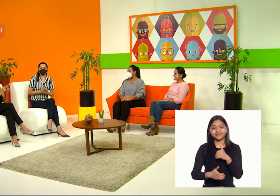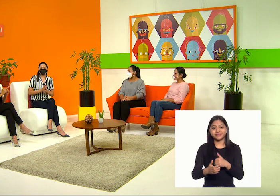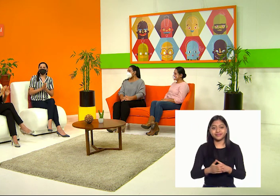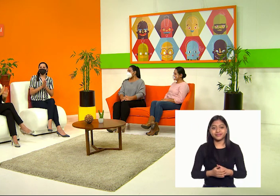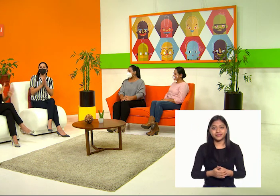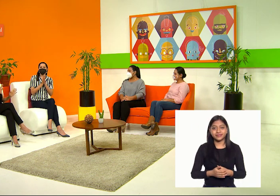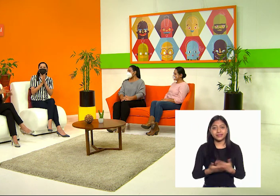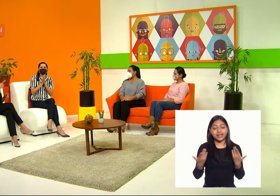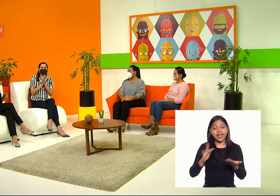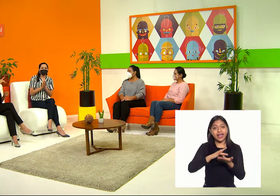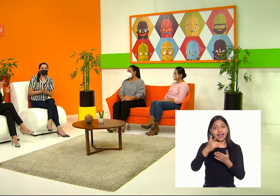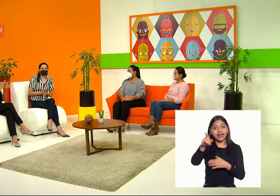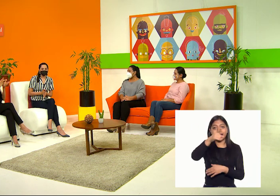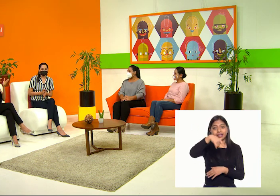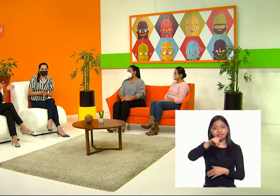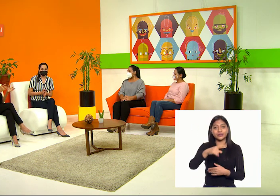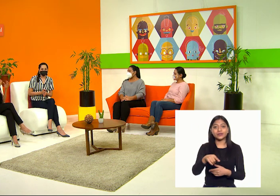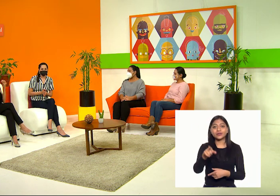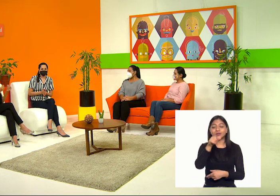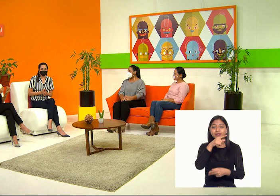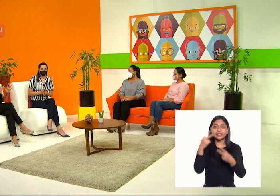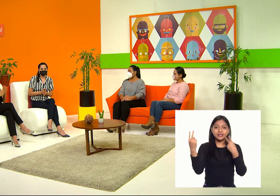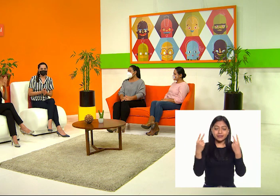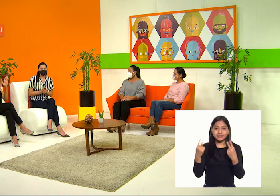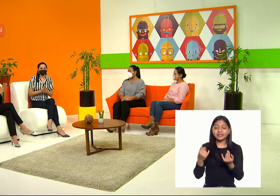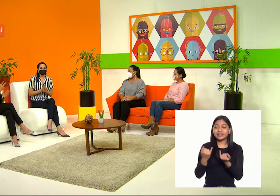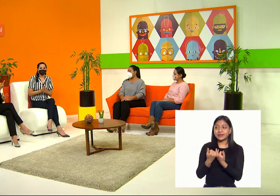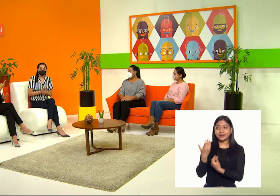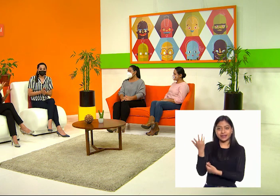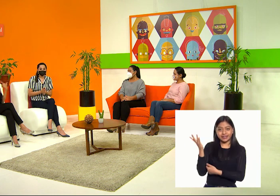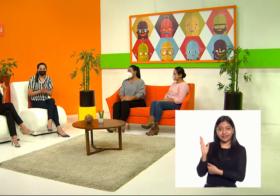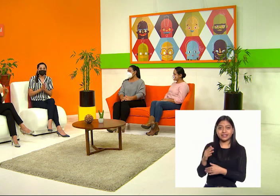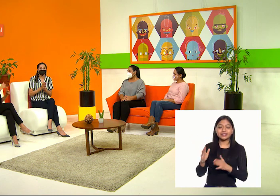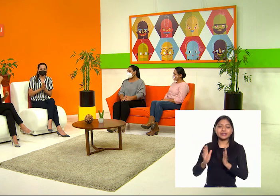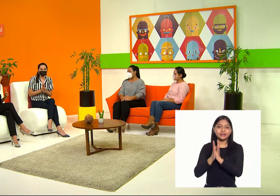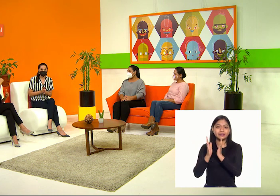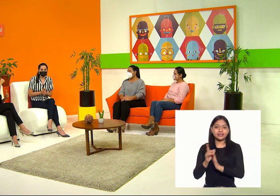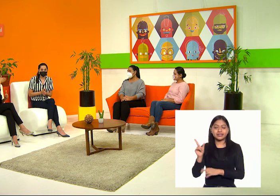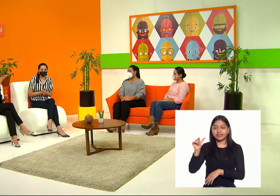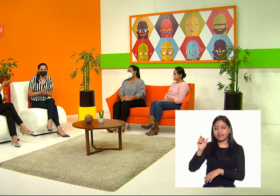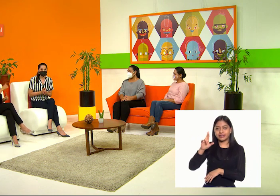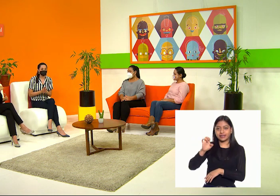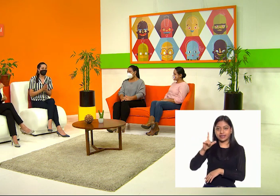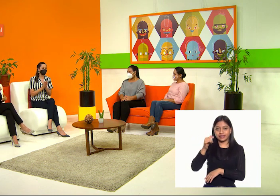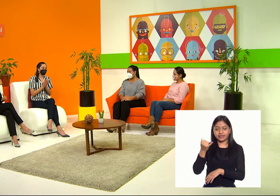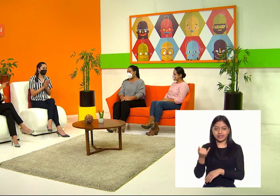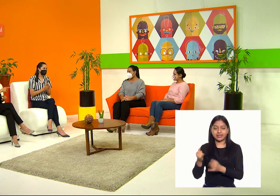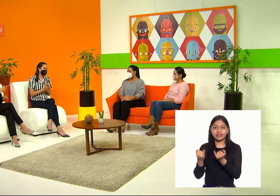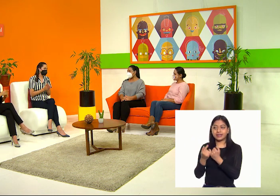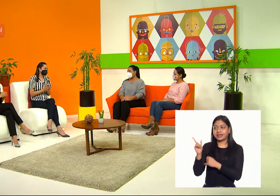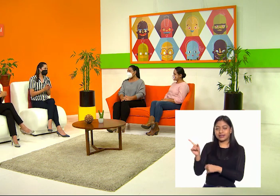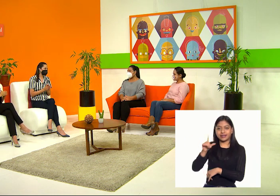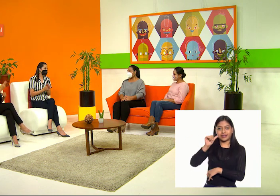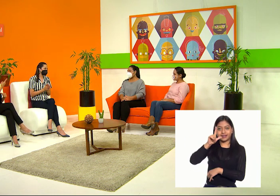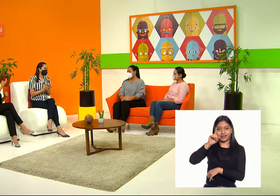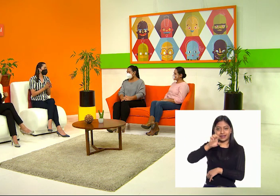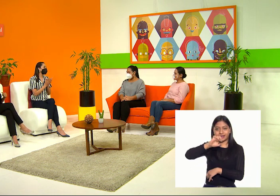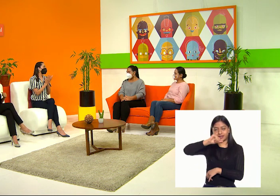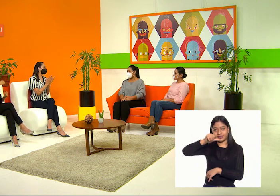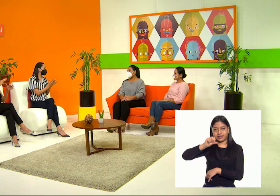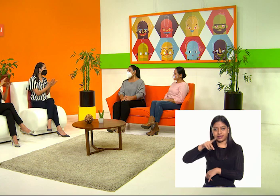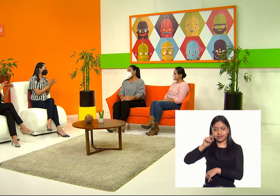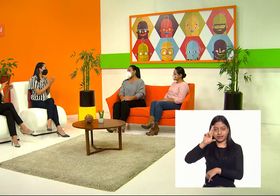pero agradecemos mucho la participación de las maestras Arely Garduño y Alejandra Álvarez, quienes nos compartieron estas